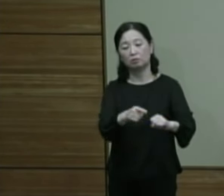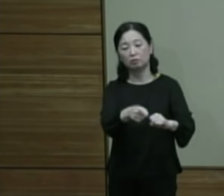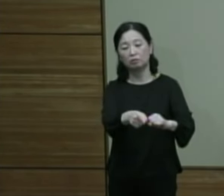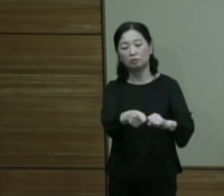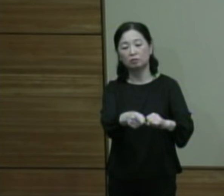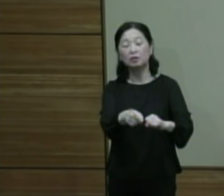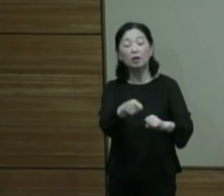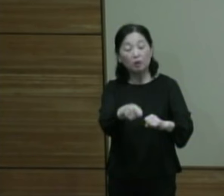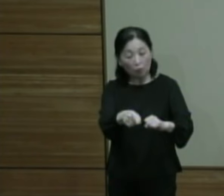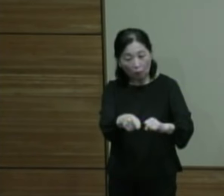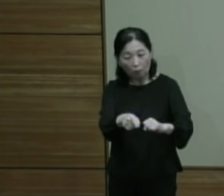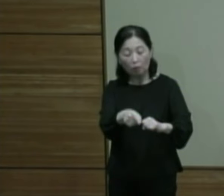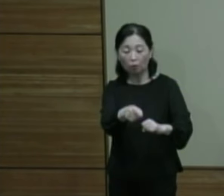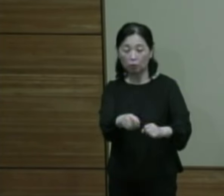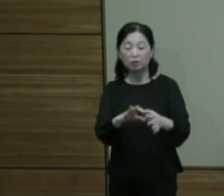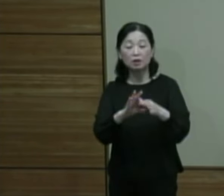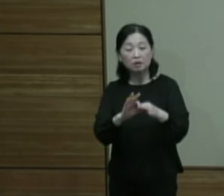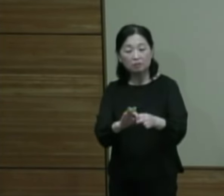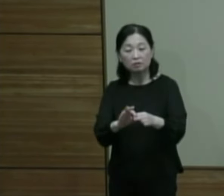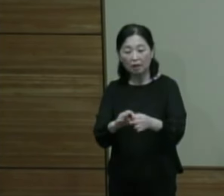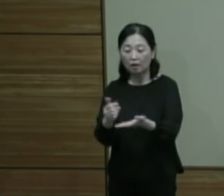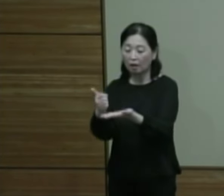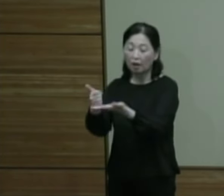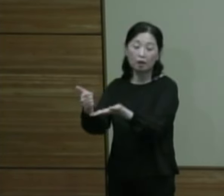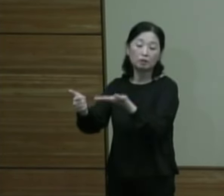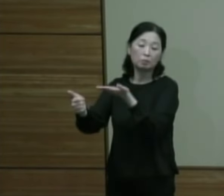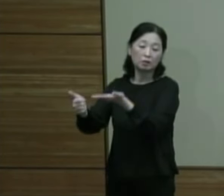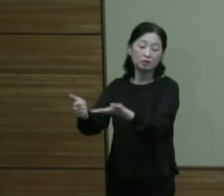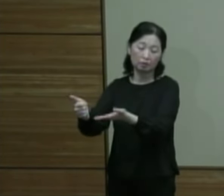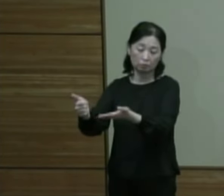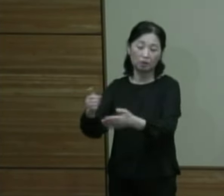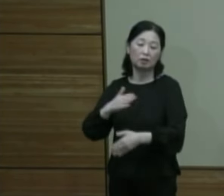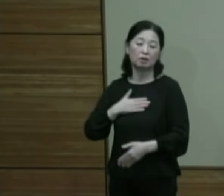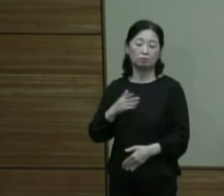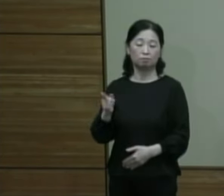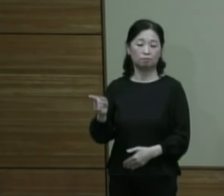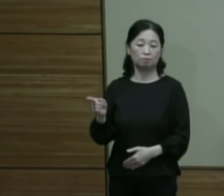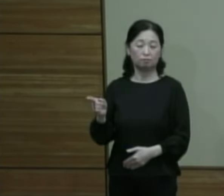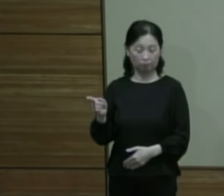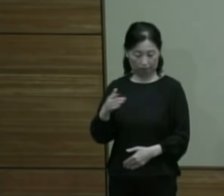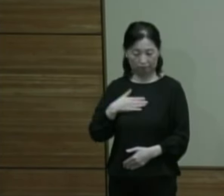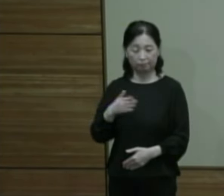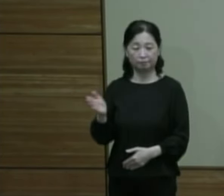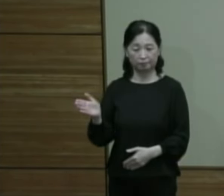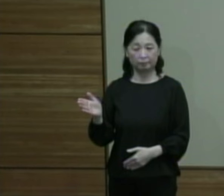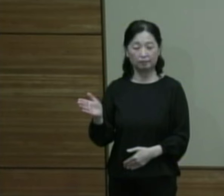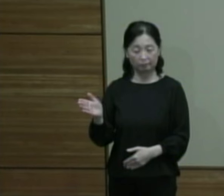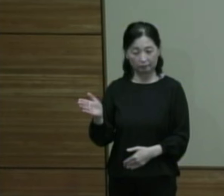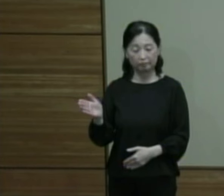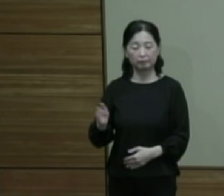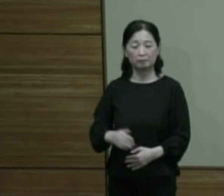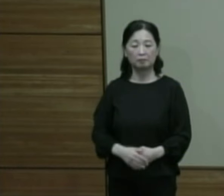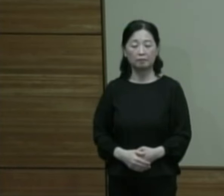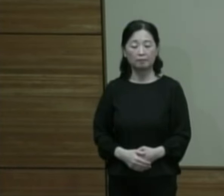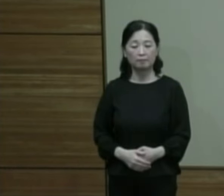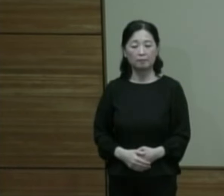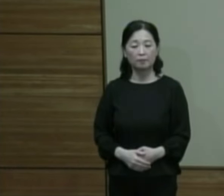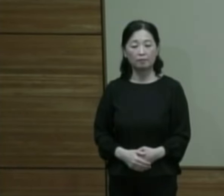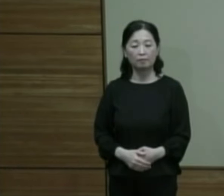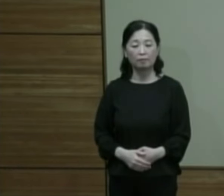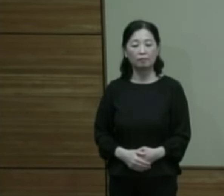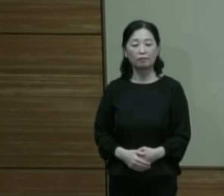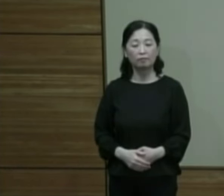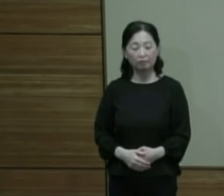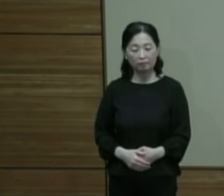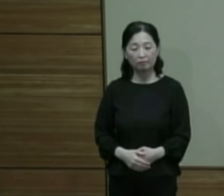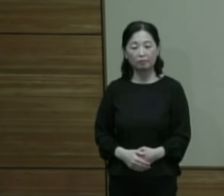殿下ご存知でいらっしゃって、大変勉強になった次第でございます。いずれにしましても、同妃